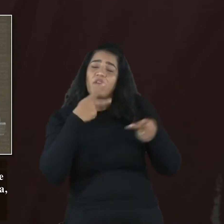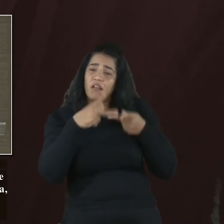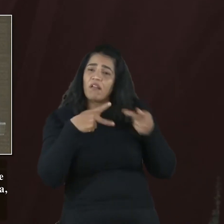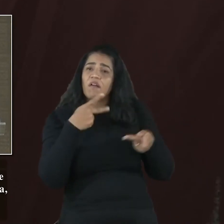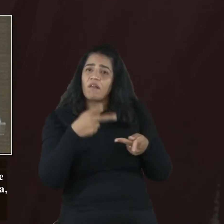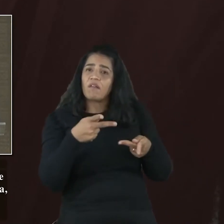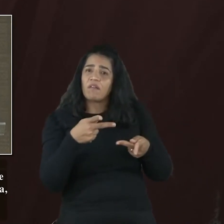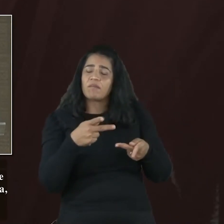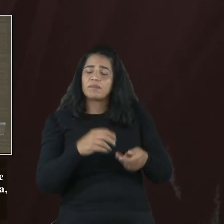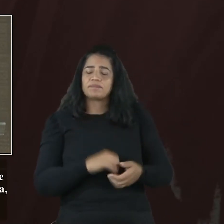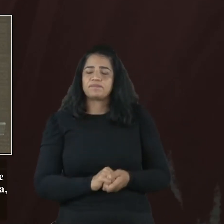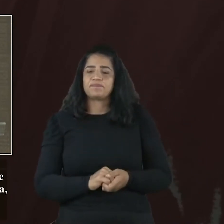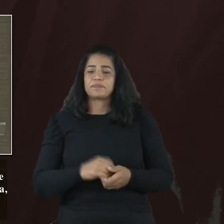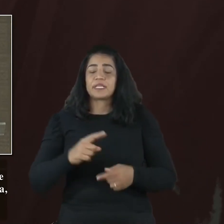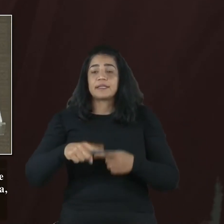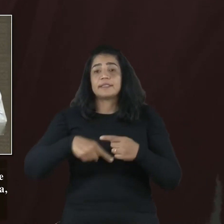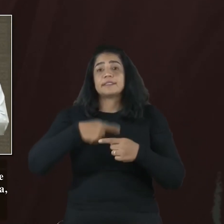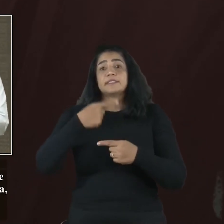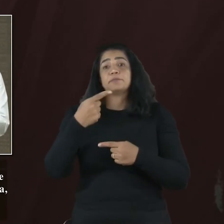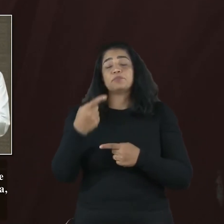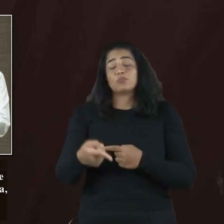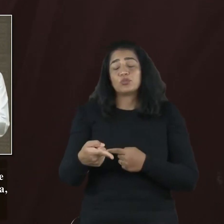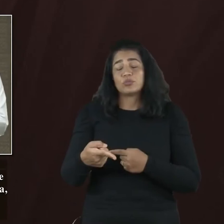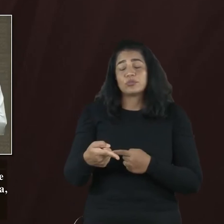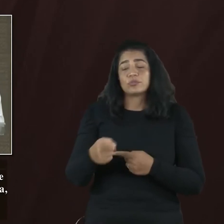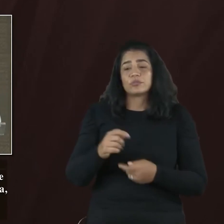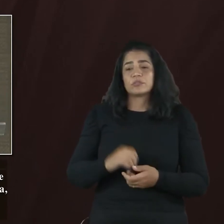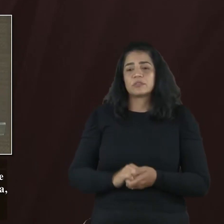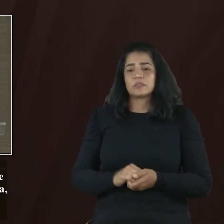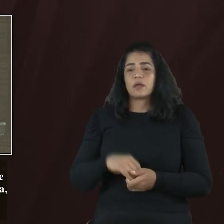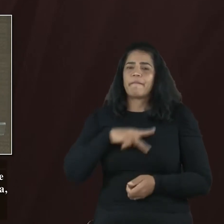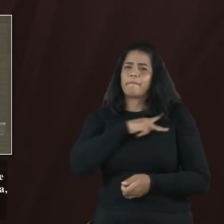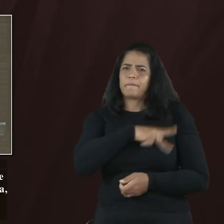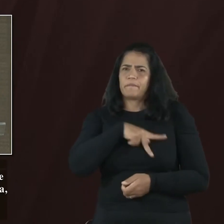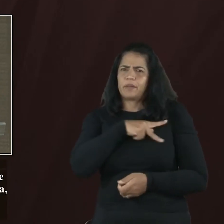E depois disso, Paulo também